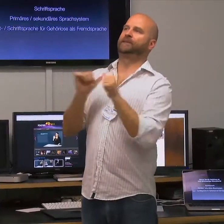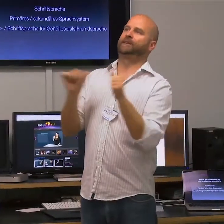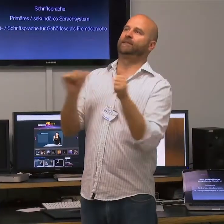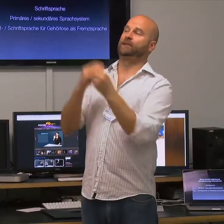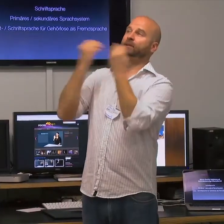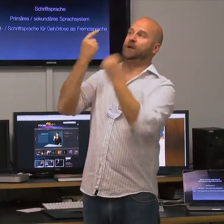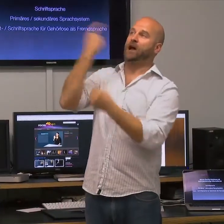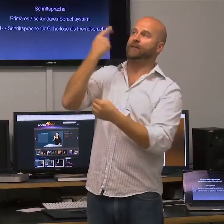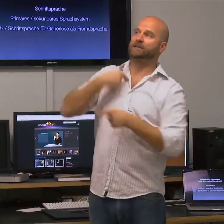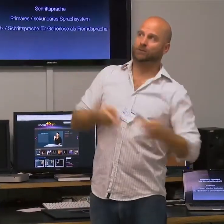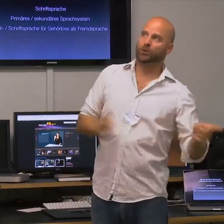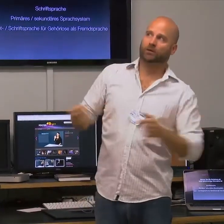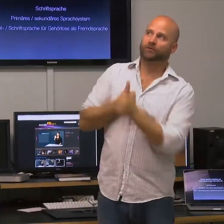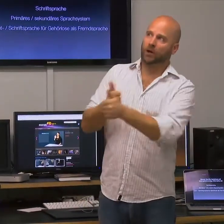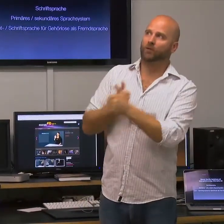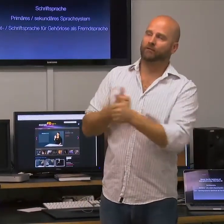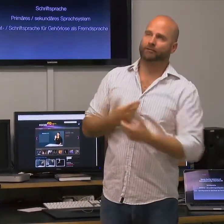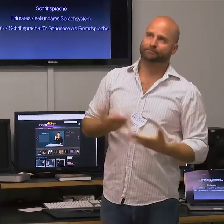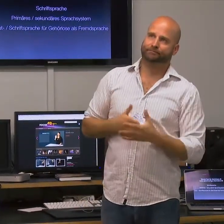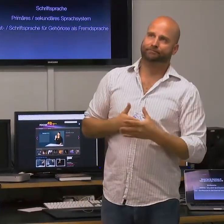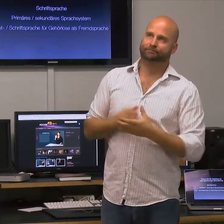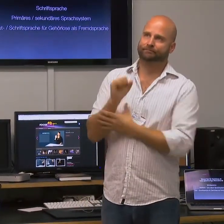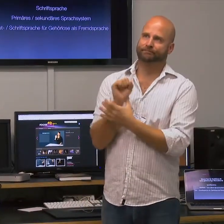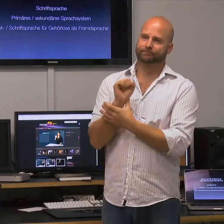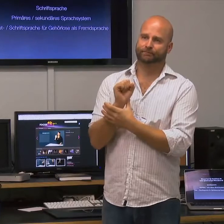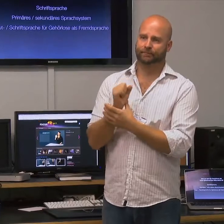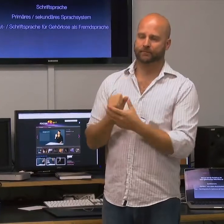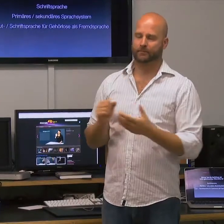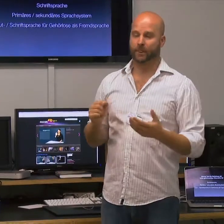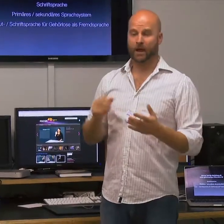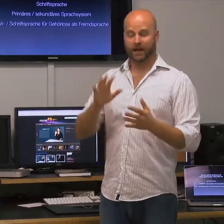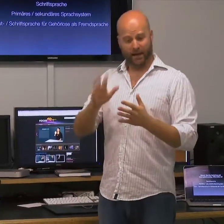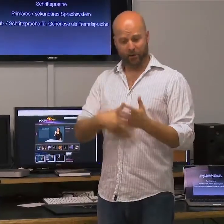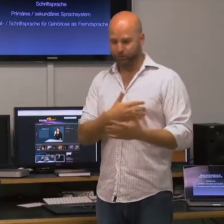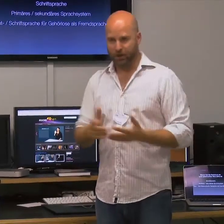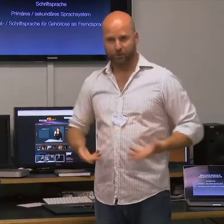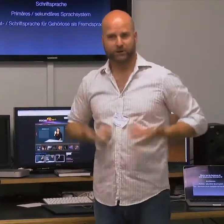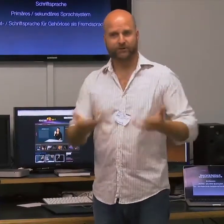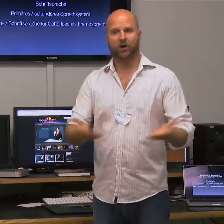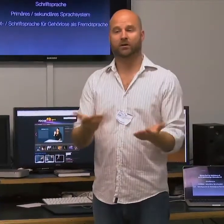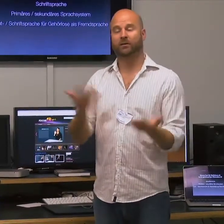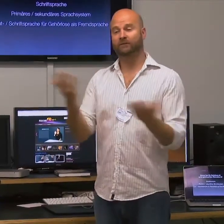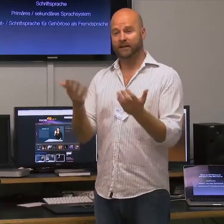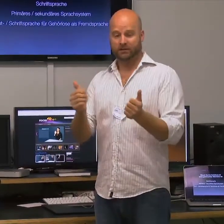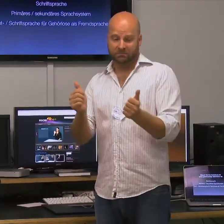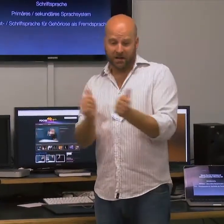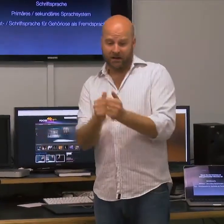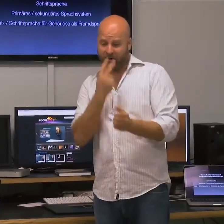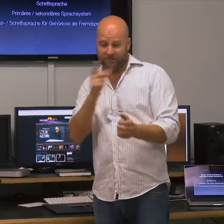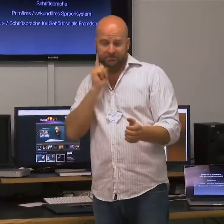ja sehr beschränkt, weiß ja nicht, wie soll ich das sagen, ich muss einfach immer irgendwie so mich zurücknehmen. Aber mit der Gebärdensprache kann er